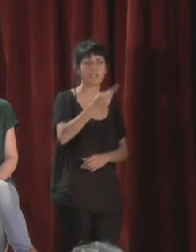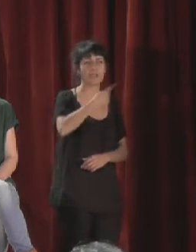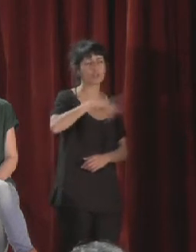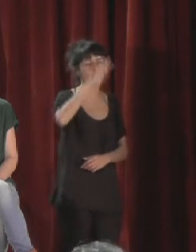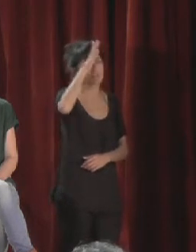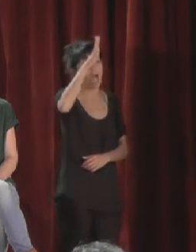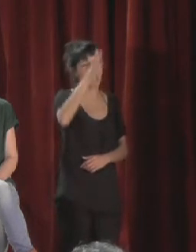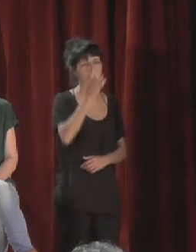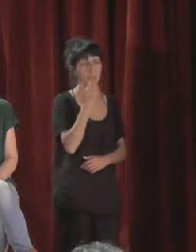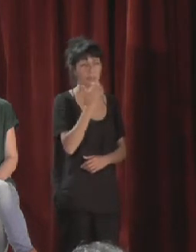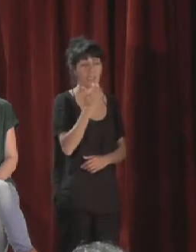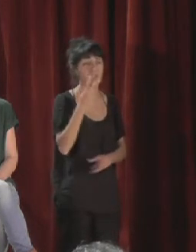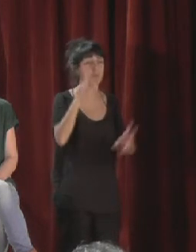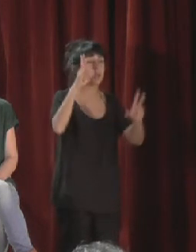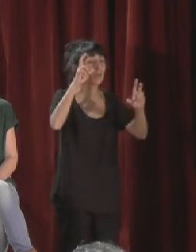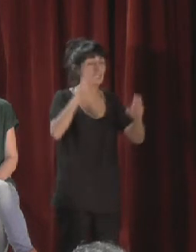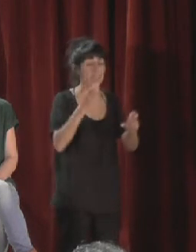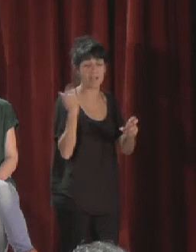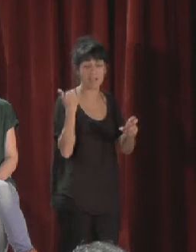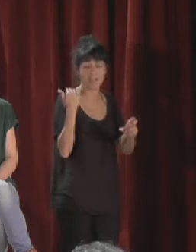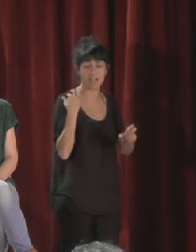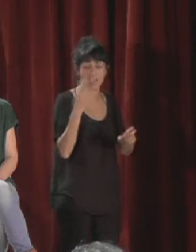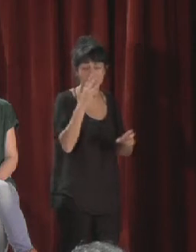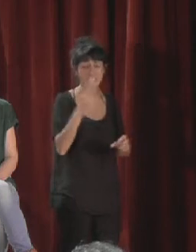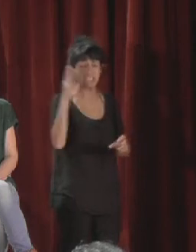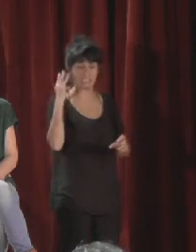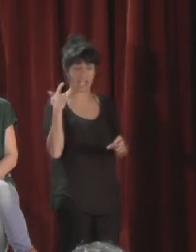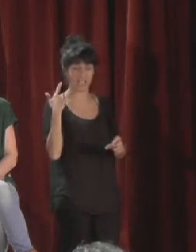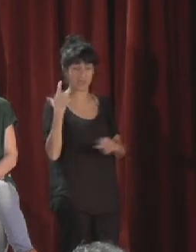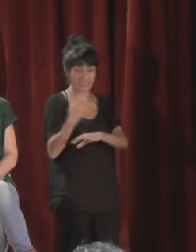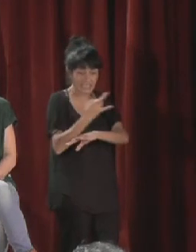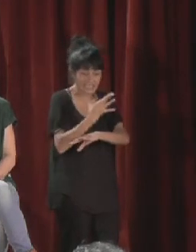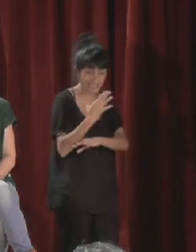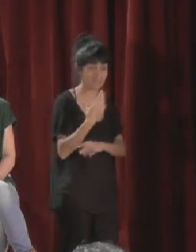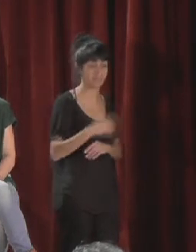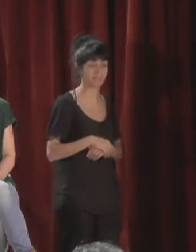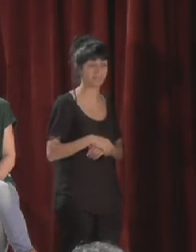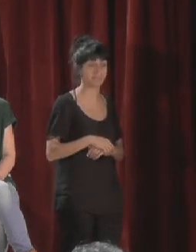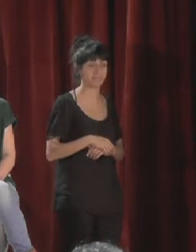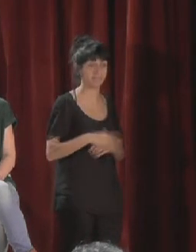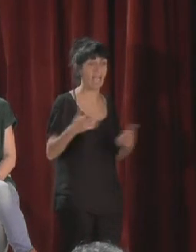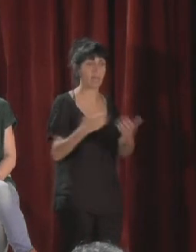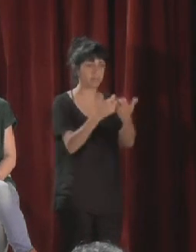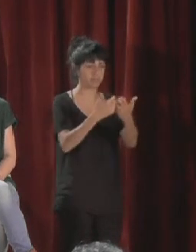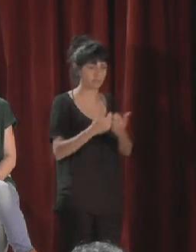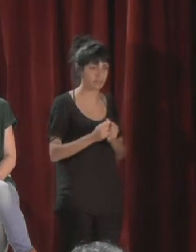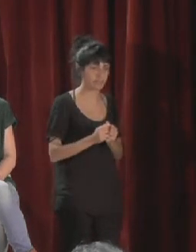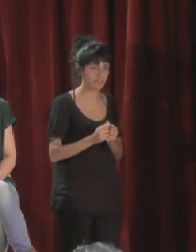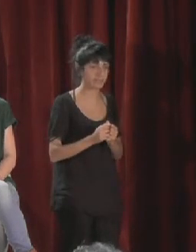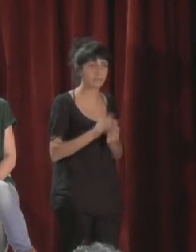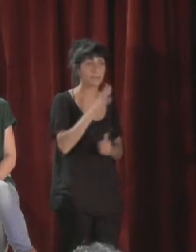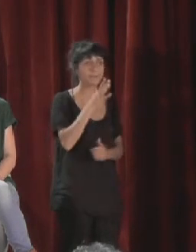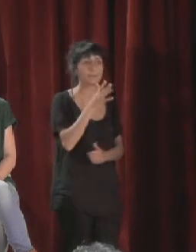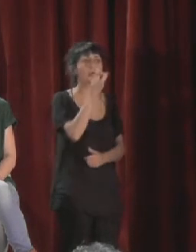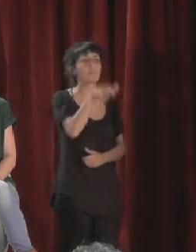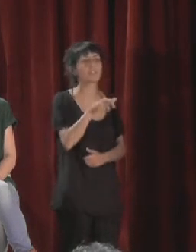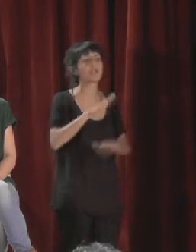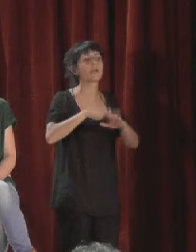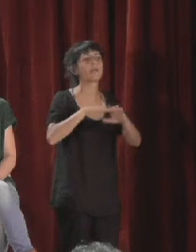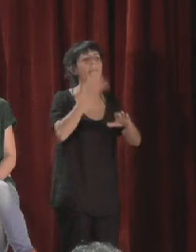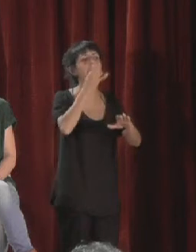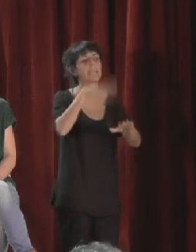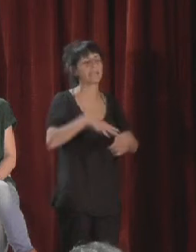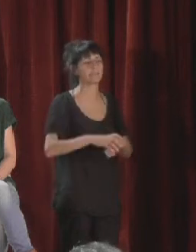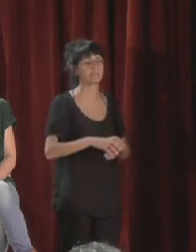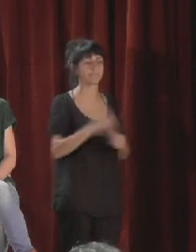do accidente de Angrois, fai 3 anos, onde semella que o único culpable vai ser o traballador de turno, mentres o goberno